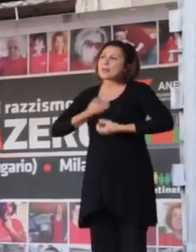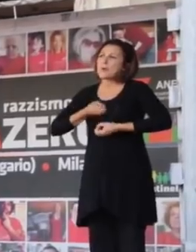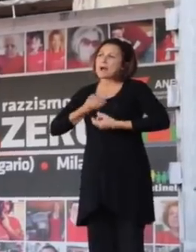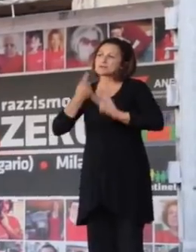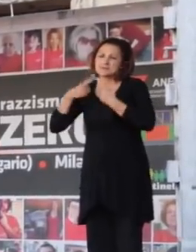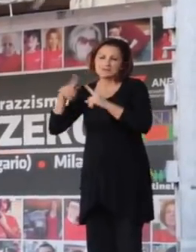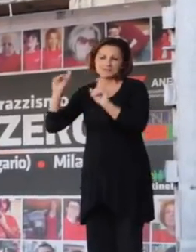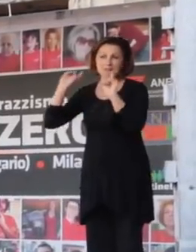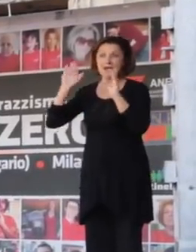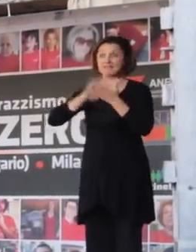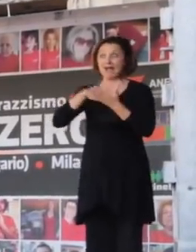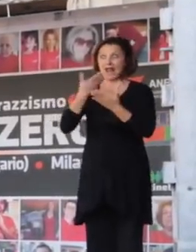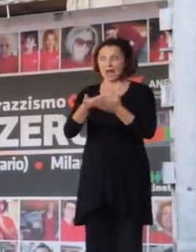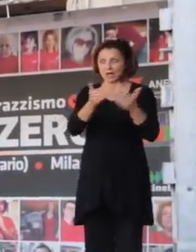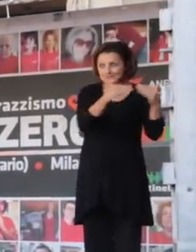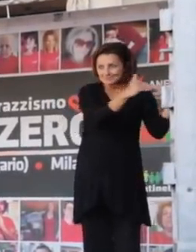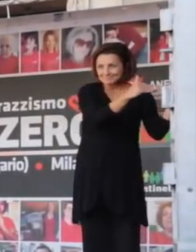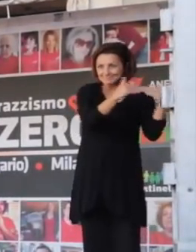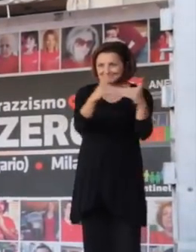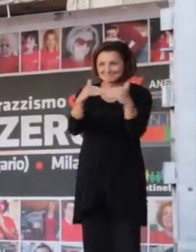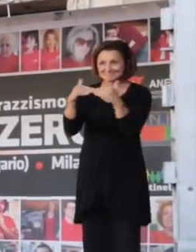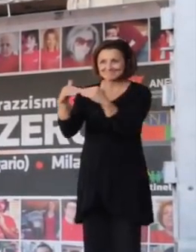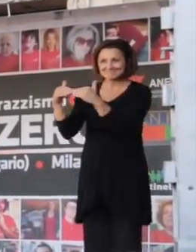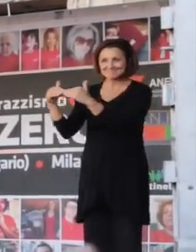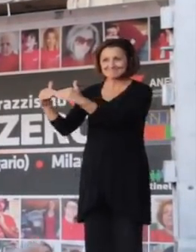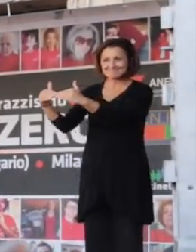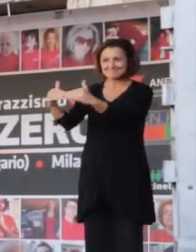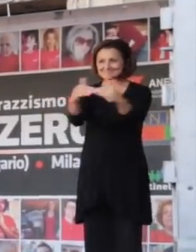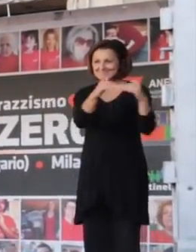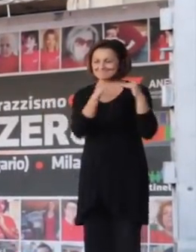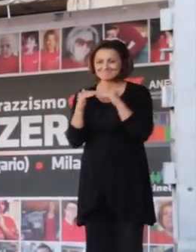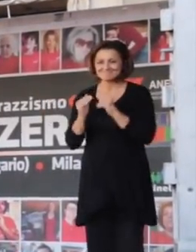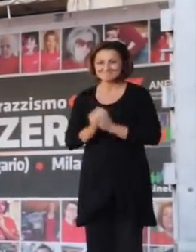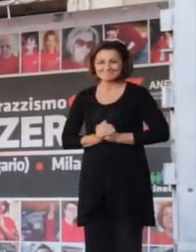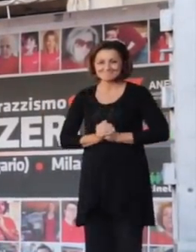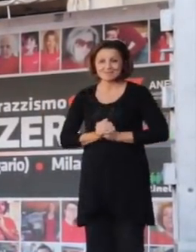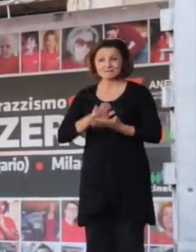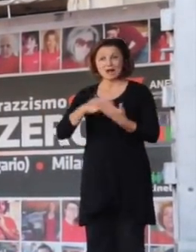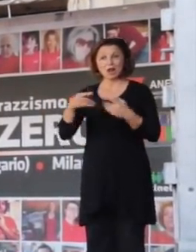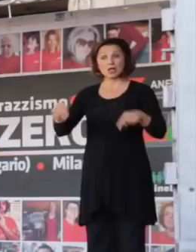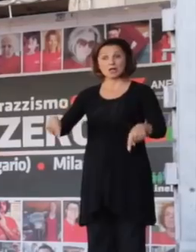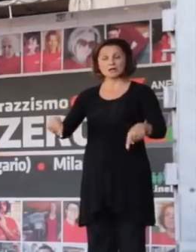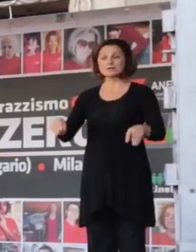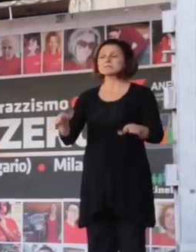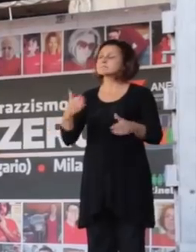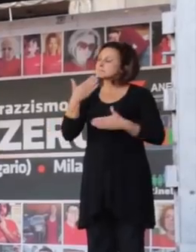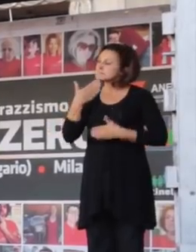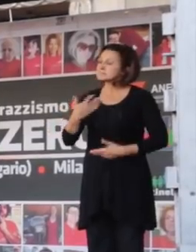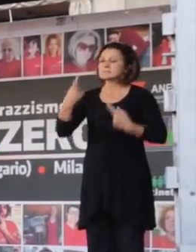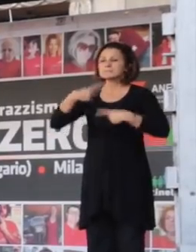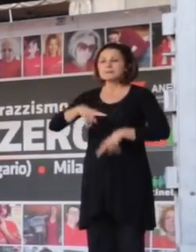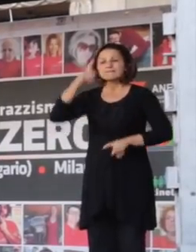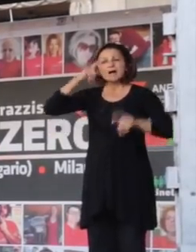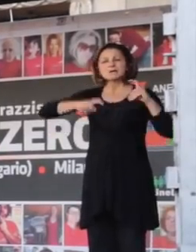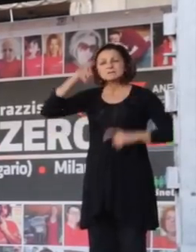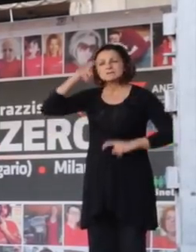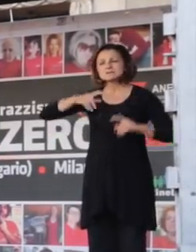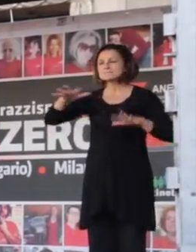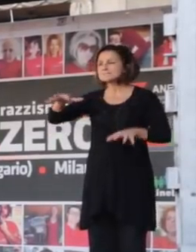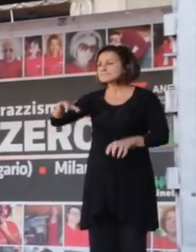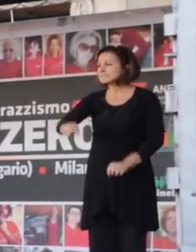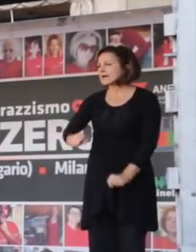il valore di oggi sta proprio anche nel aver fatto la fatica, l'impegno, la volontà di